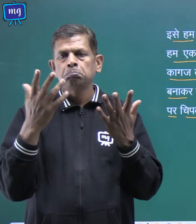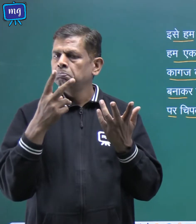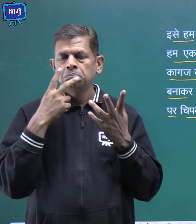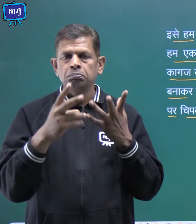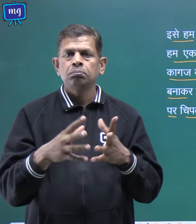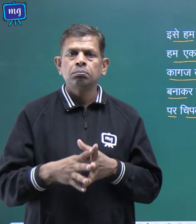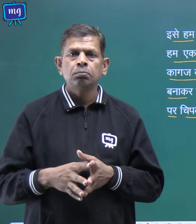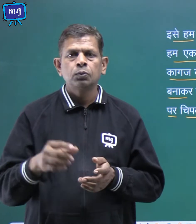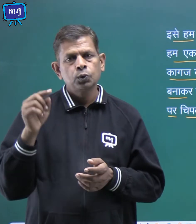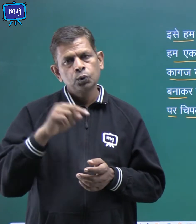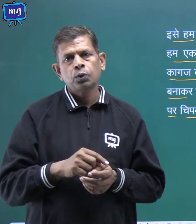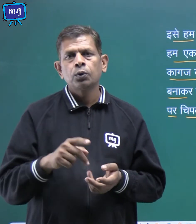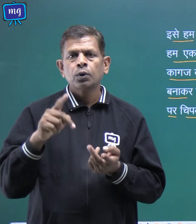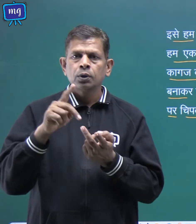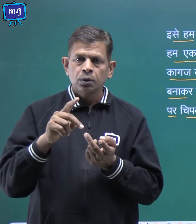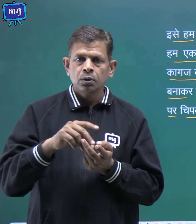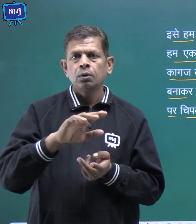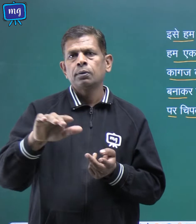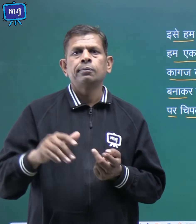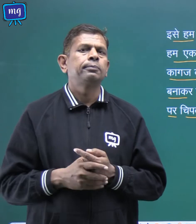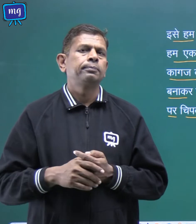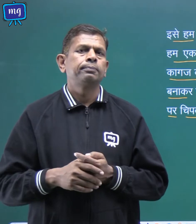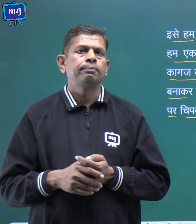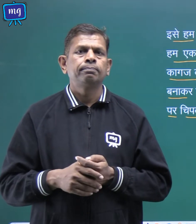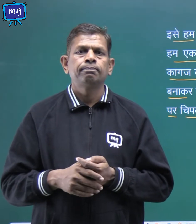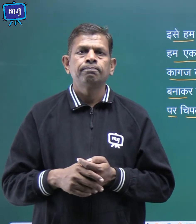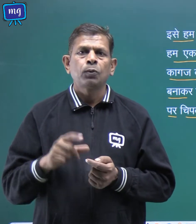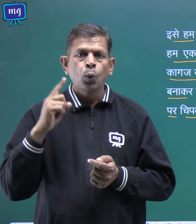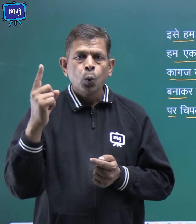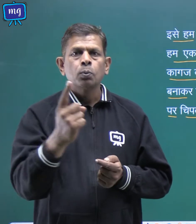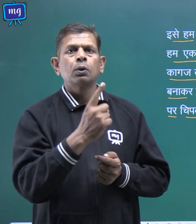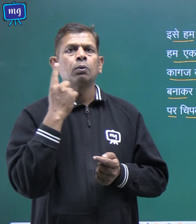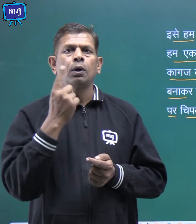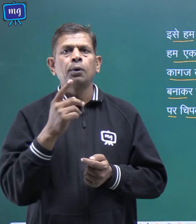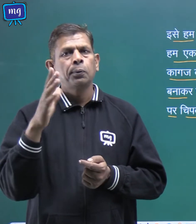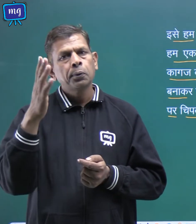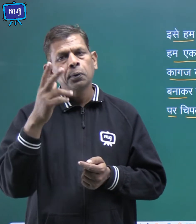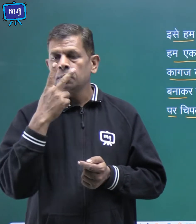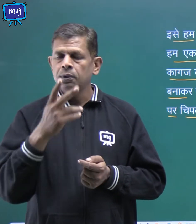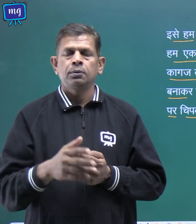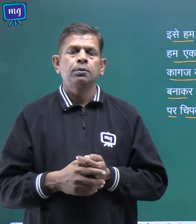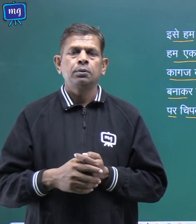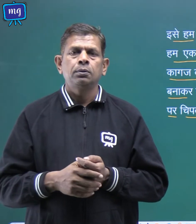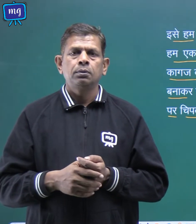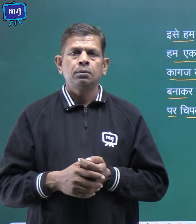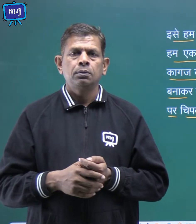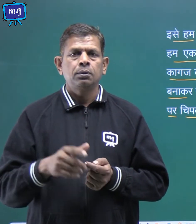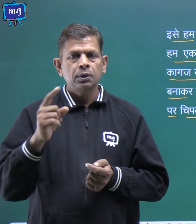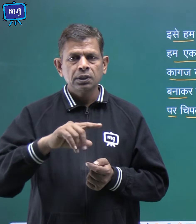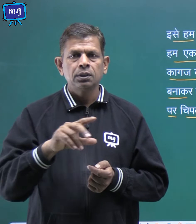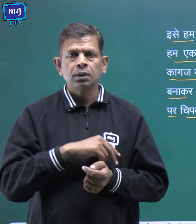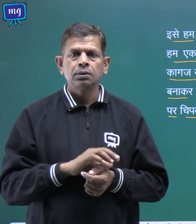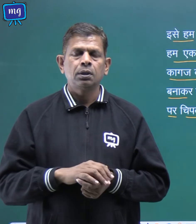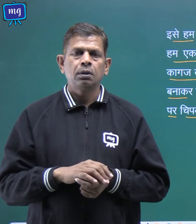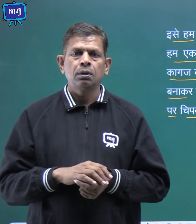देगा। जो केंद्र में तारा है बच्चों, वो घूमता हुआ नहीं दिखाई देगा। इसी तरह